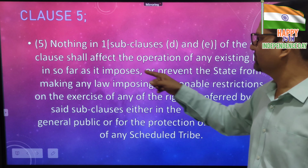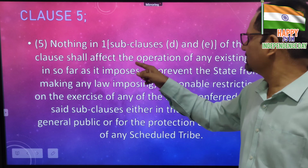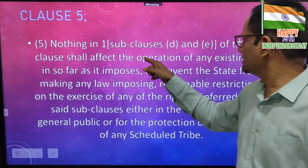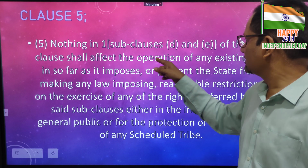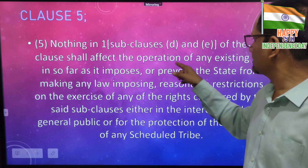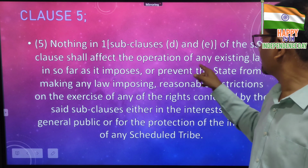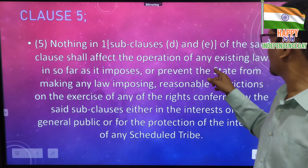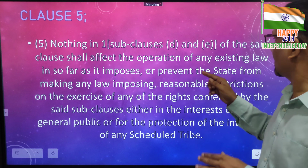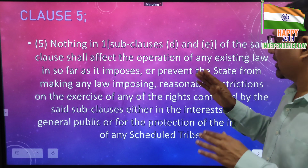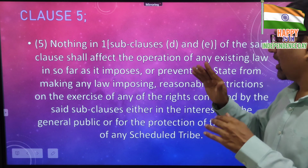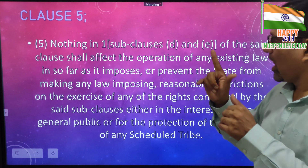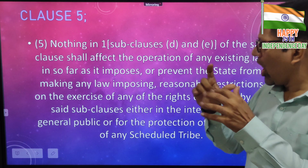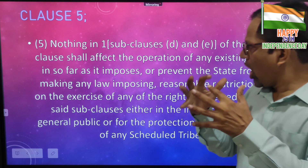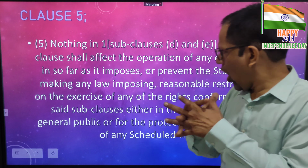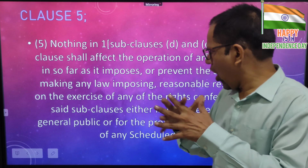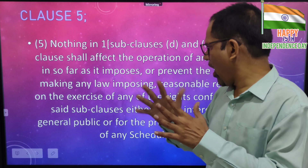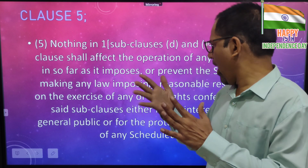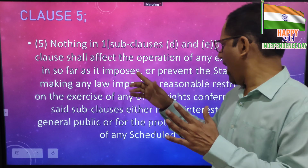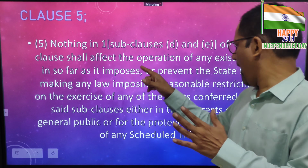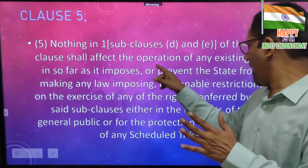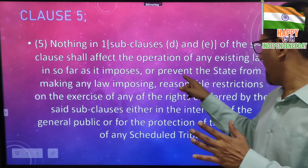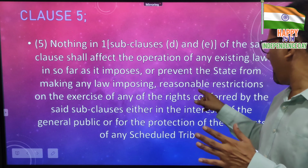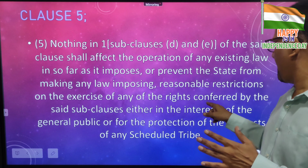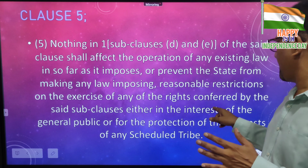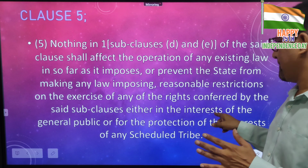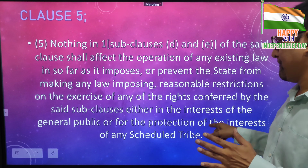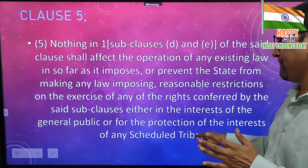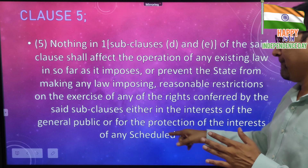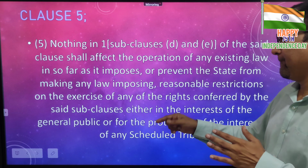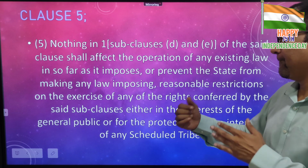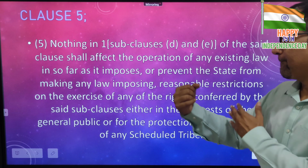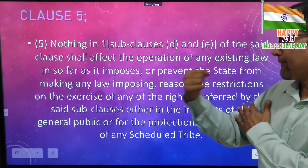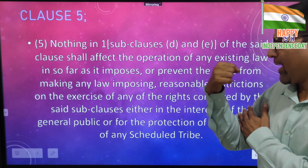इसी तरह से आप देखेंगे क्लॉज 5 में नथिंग इन सब क्लॉज